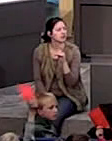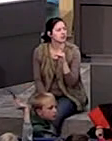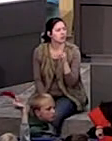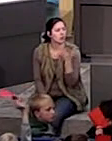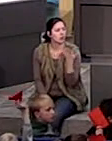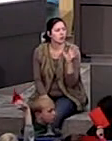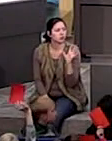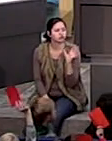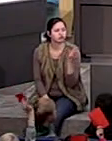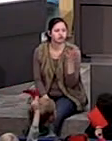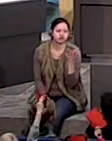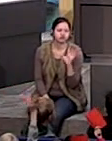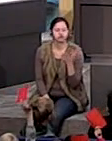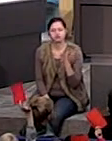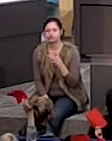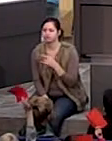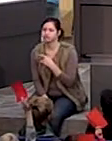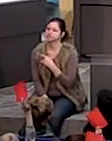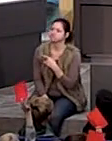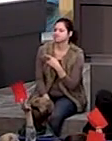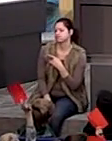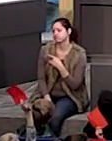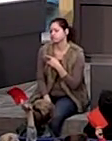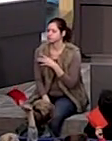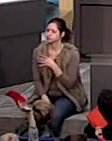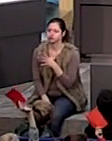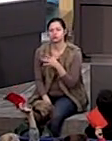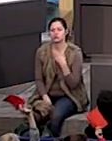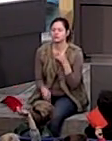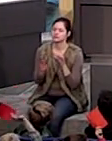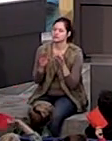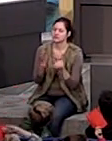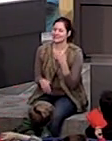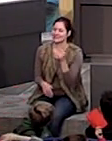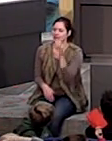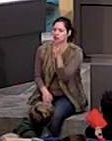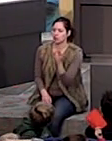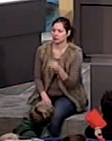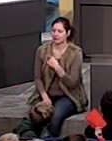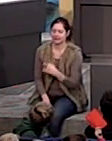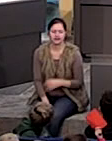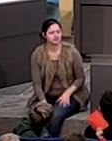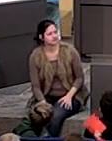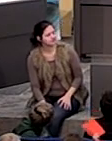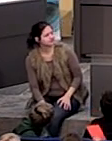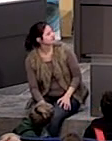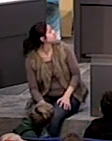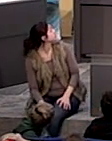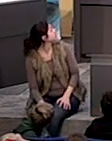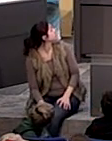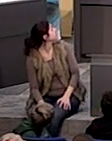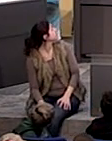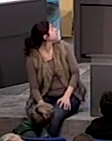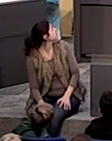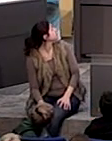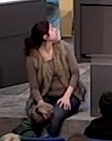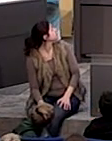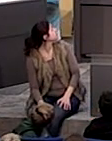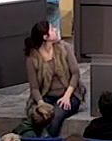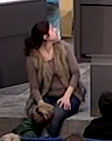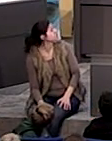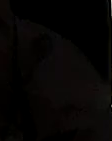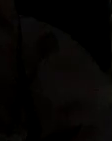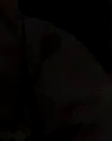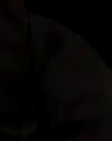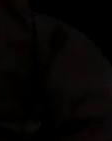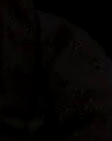Wow, dat zit toch wel, denk ik, in de buurt van de 30%. Dus dan zetten we hier een 70%. Kijk. Nou, dan gaan we nu eventjes, dan moet ik even kijken dat ik dit een beetje handig